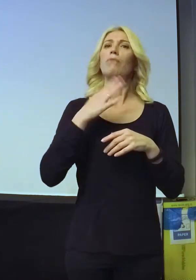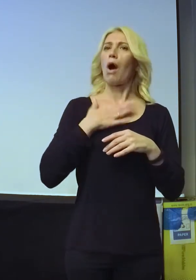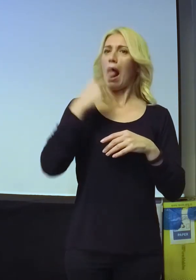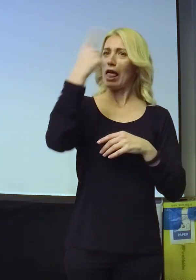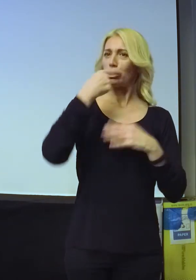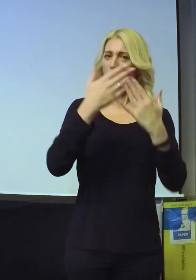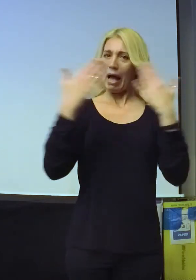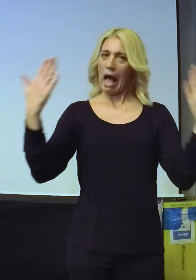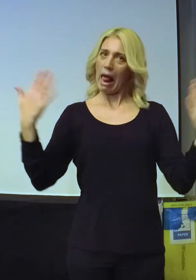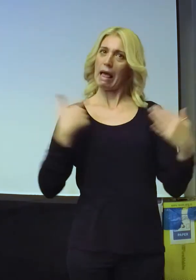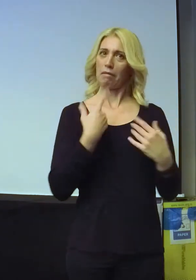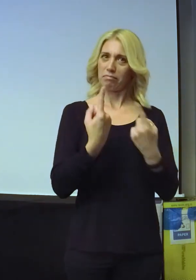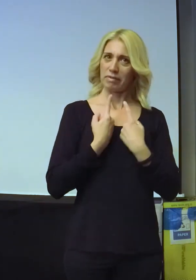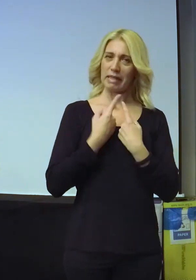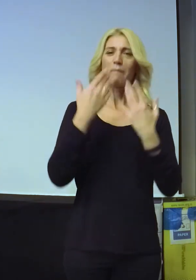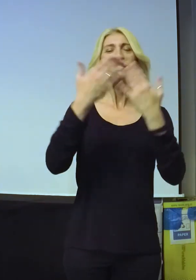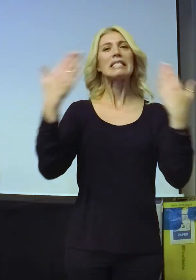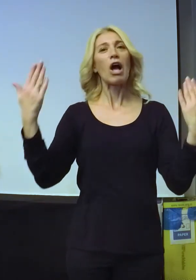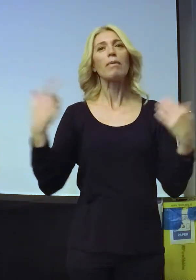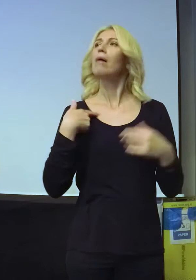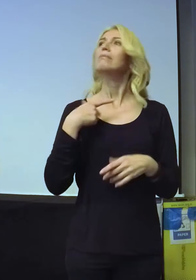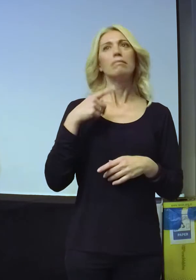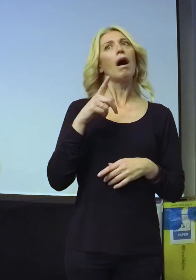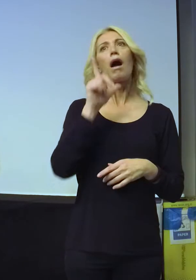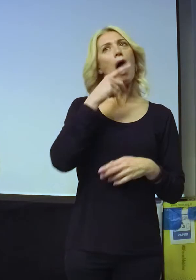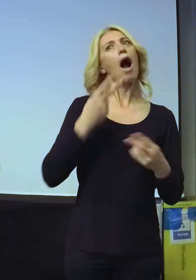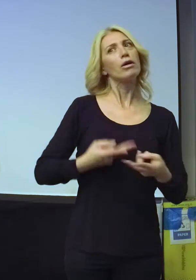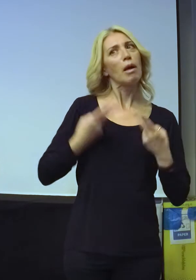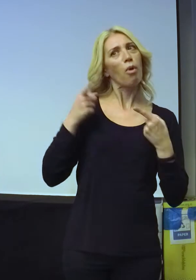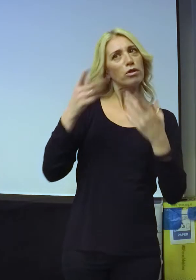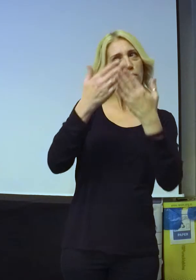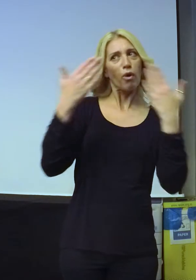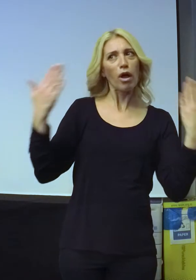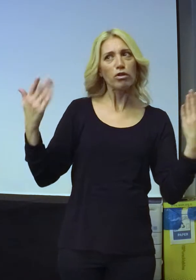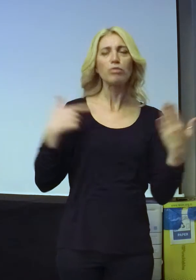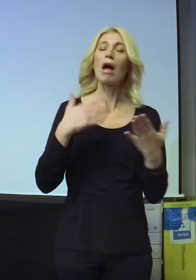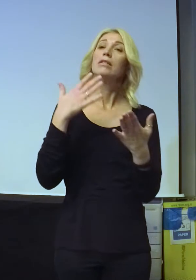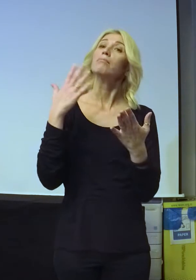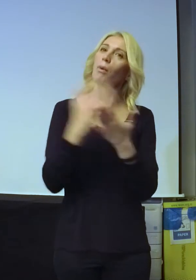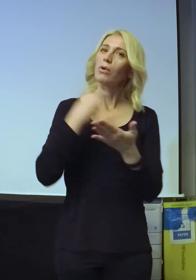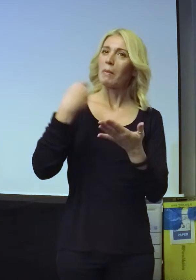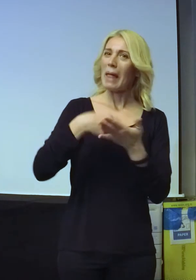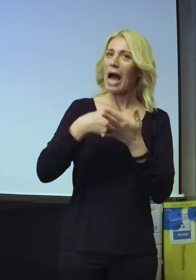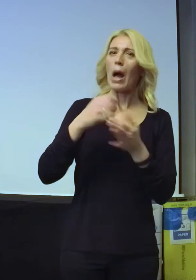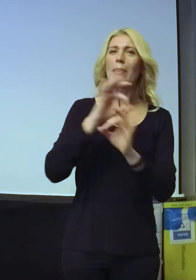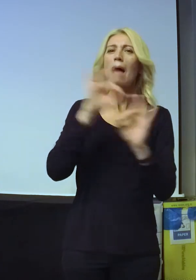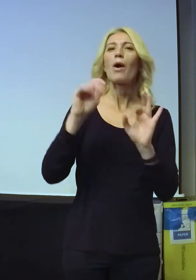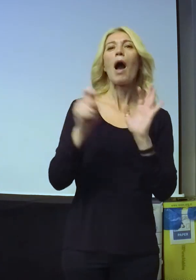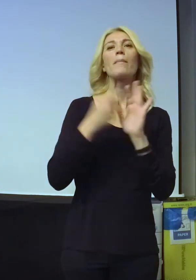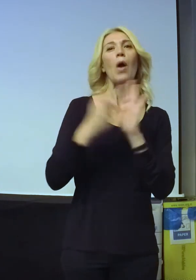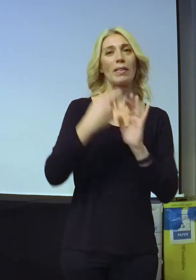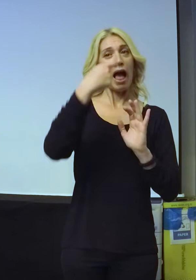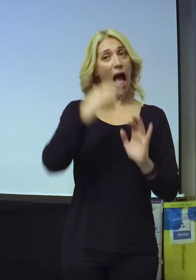imao sam u uličnoj galeriji svoju samostalnu izložbu, mogu reći da sam jako ponosan za tu izložbu. Bio sam nagrađen za